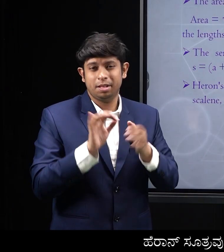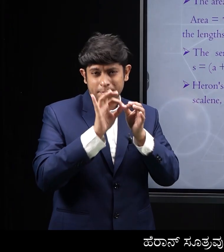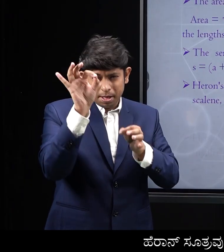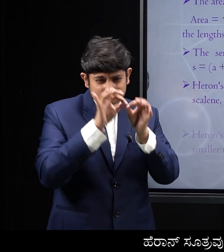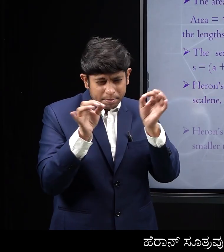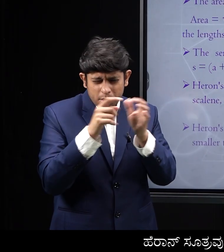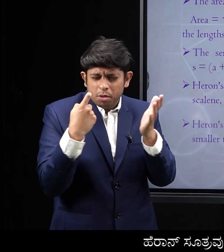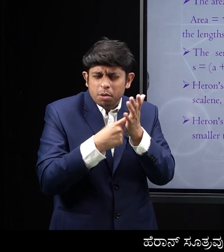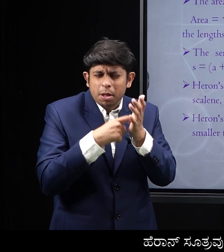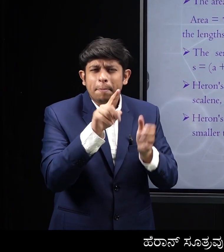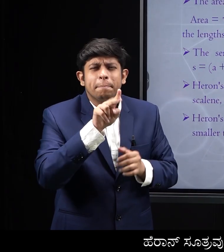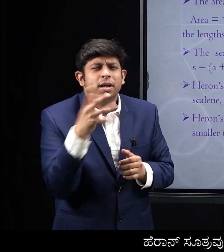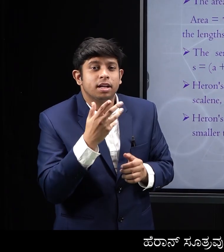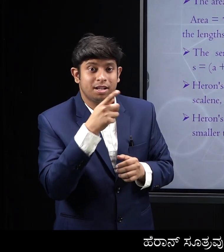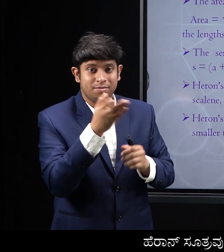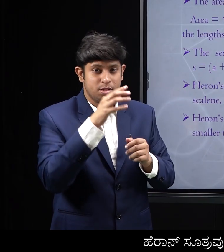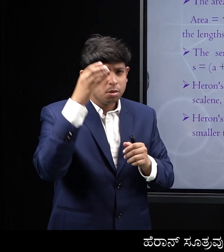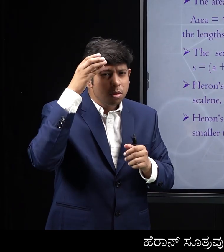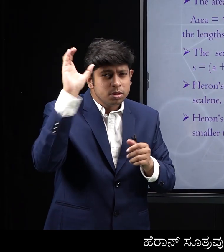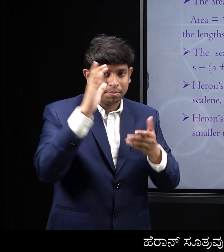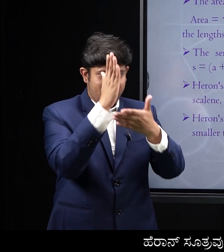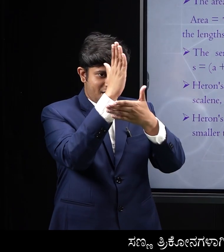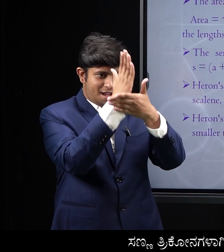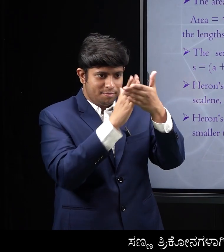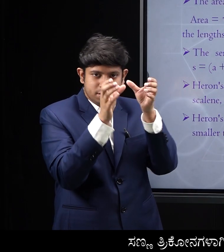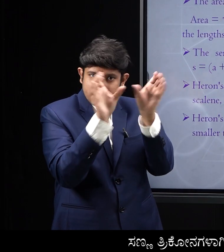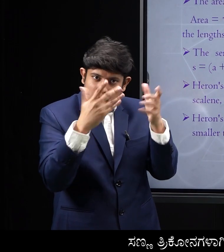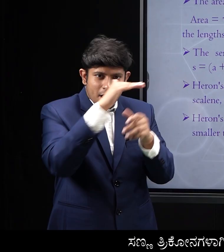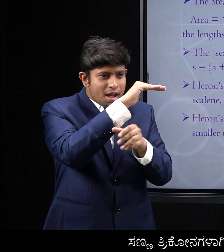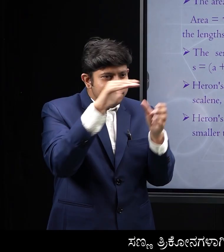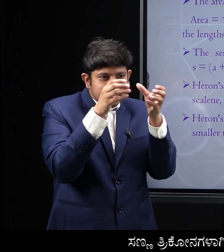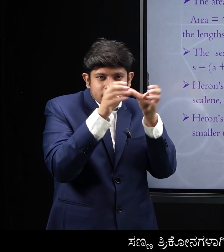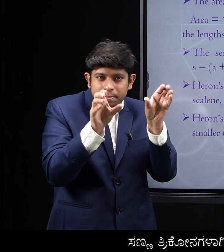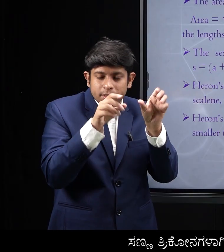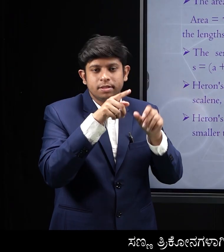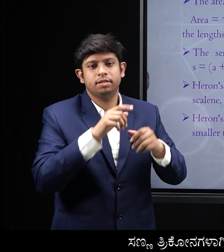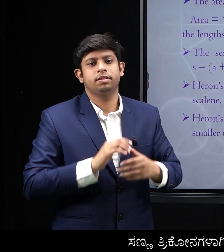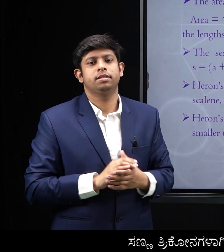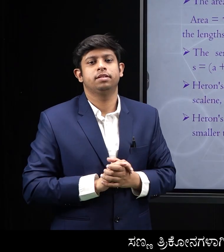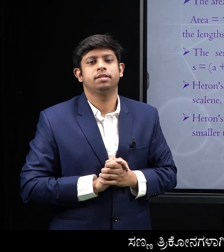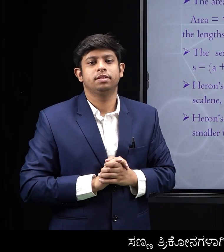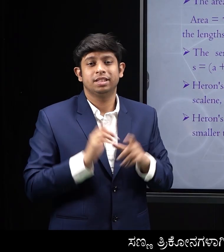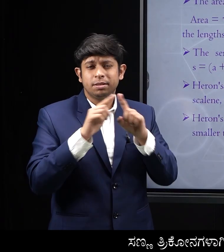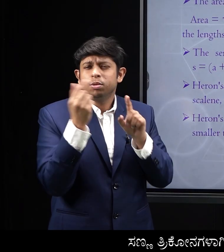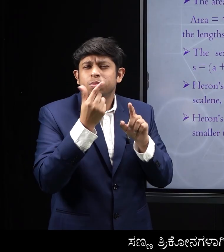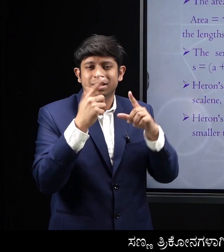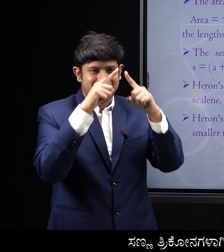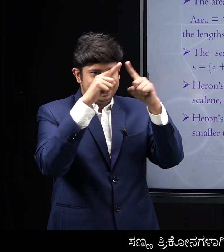ಹೆರಾನ್ ಸೂತ್ರವು ಎತ್ತರವನ್ನು ಬಳಸಿಕೊಂಡು ತ್ರಿಕೋನವನ್ನು ಸಣ್ಣ ತ್ರಿಕೋನಗಳಾಗಿ ವಿಭಜಿಸುವ ಪರಿಕಲ್ಪನೆಯಿಂದ ಪಡೆಯಲಾಗಿದೆ.